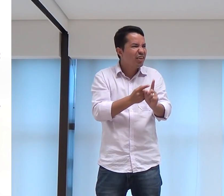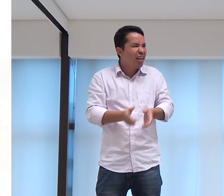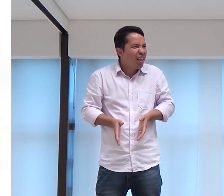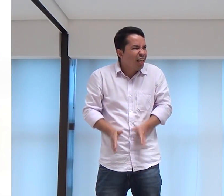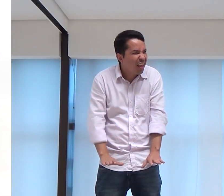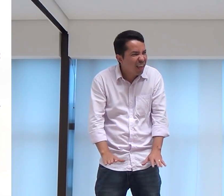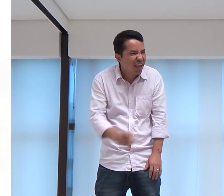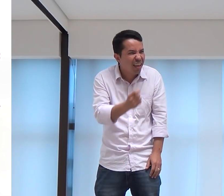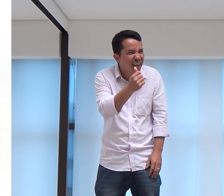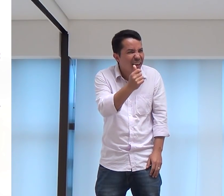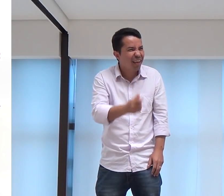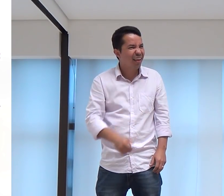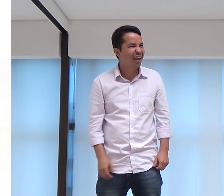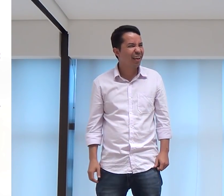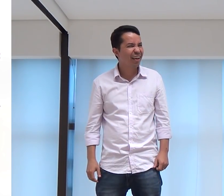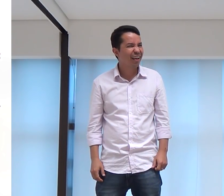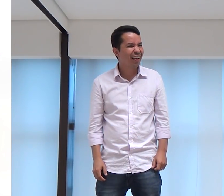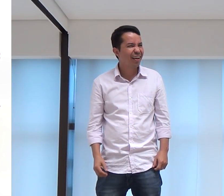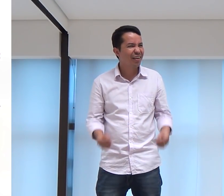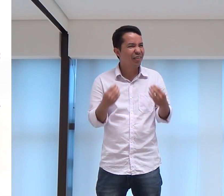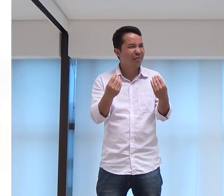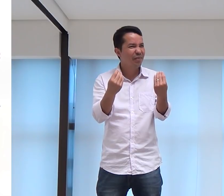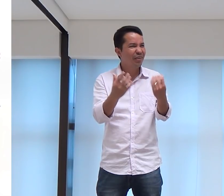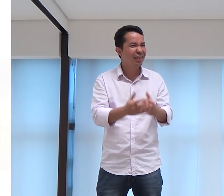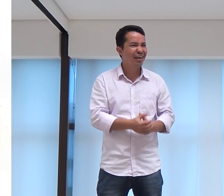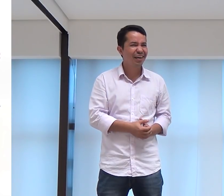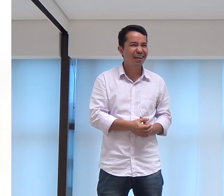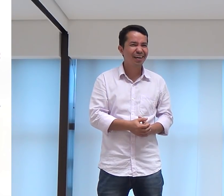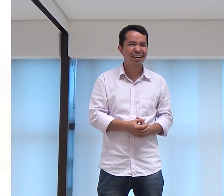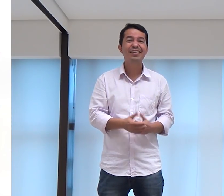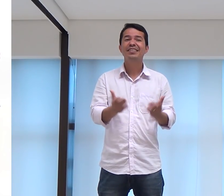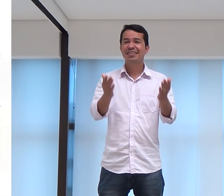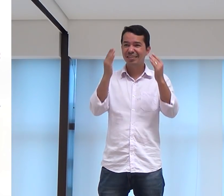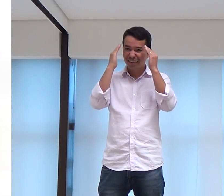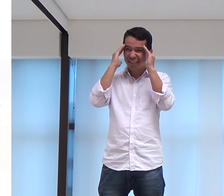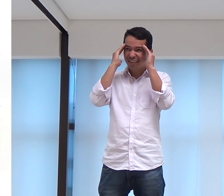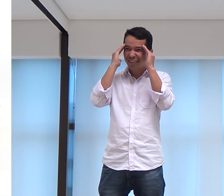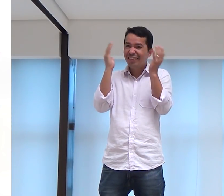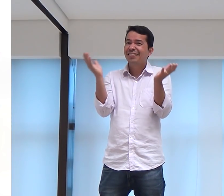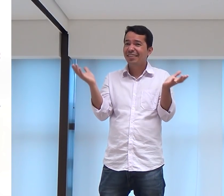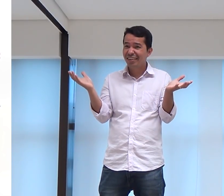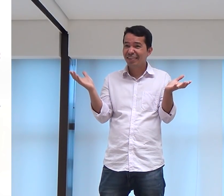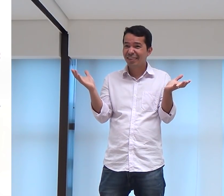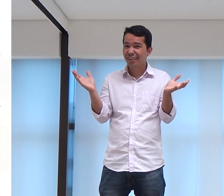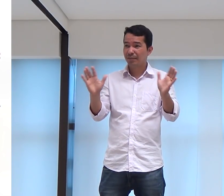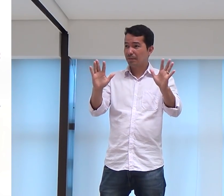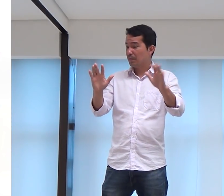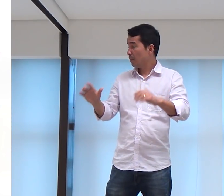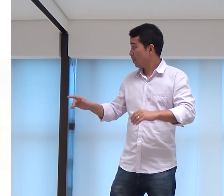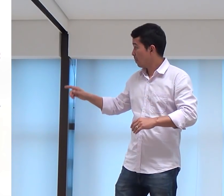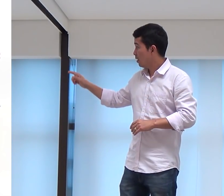Como assim? Mas agora tá, mulher simbolizava o povo de Deus e agora como assim? Gravidez, o que é isso? Não estou